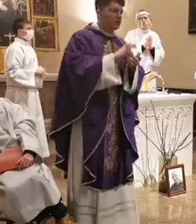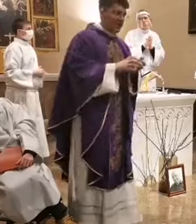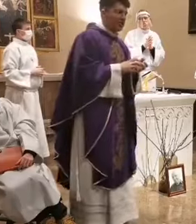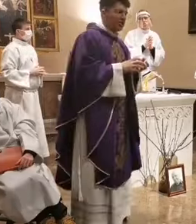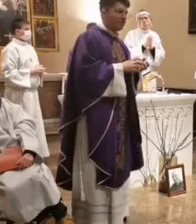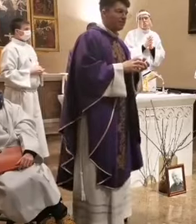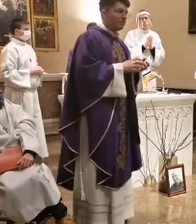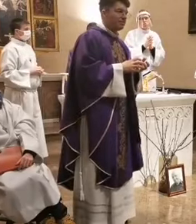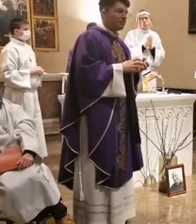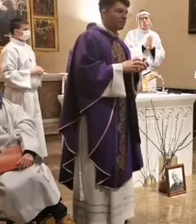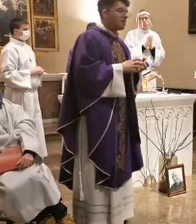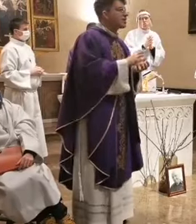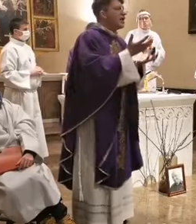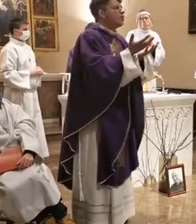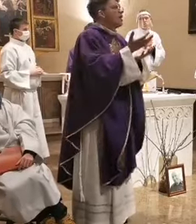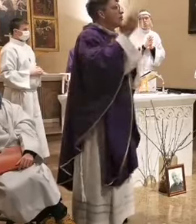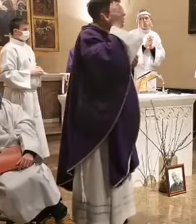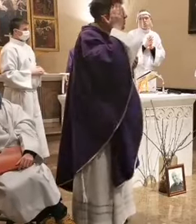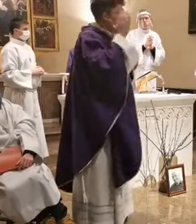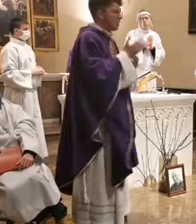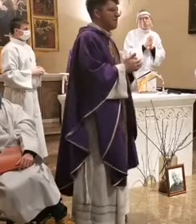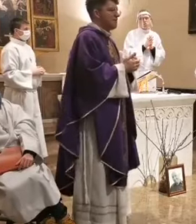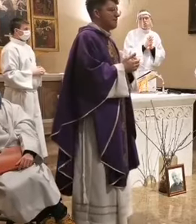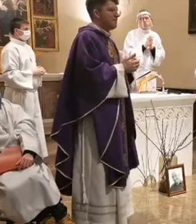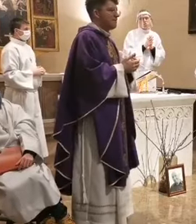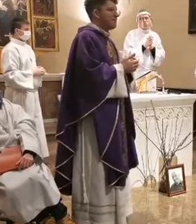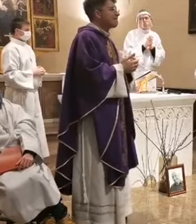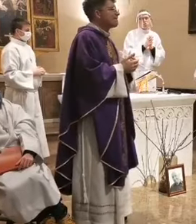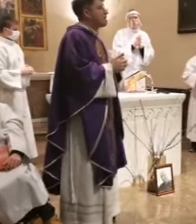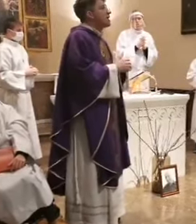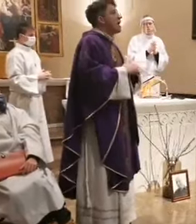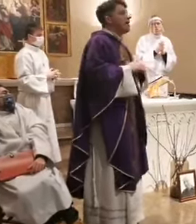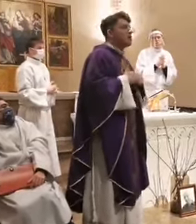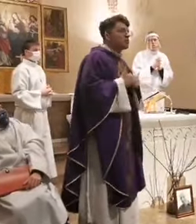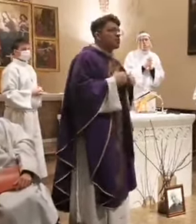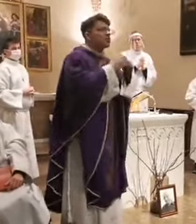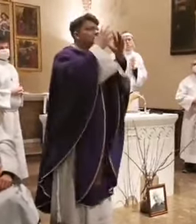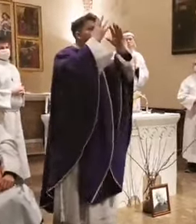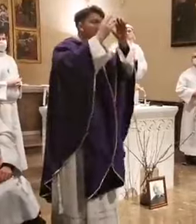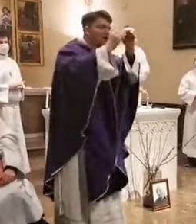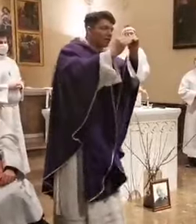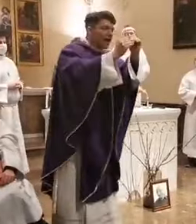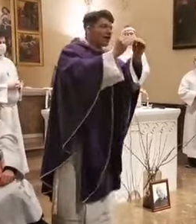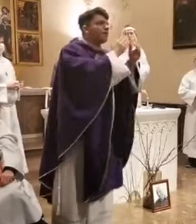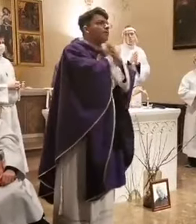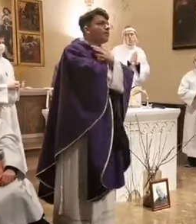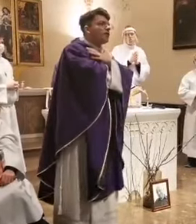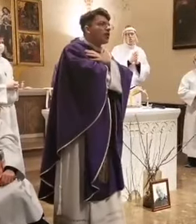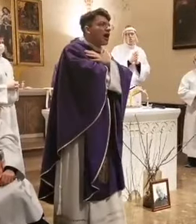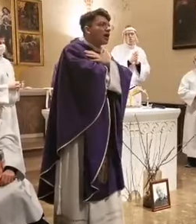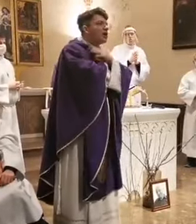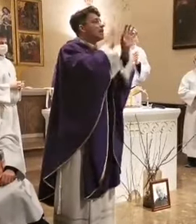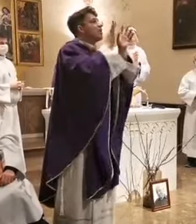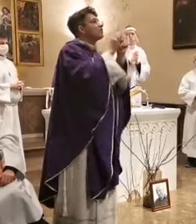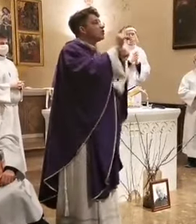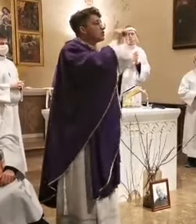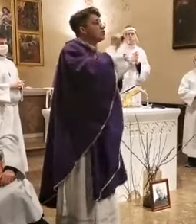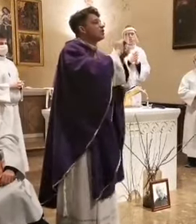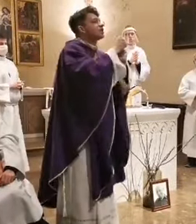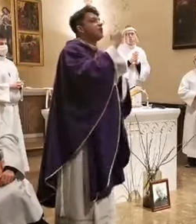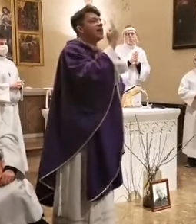całym świecie. Bez względu na to, gdzie mieszkamy. Abyśmy się wszyscy szanowali i kochali,